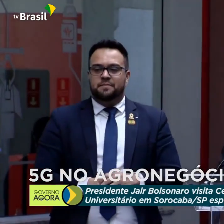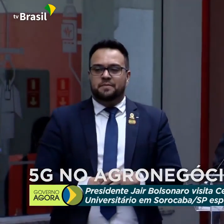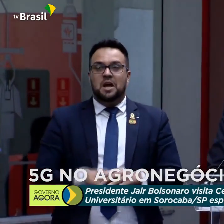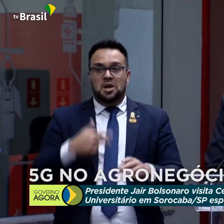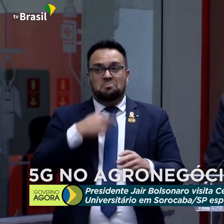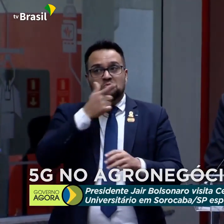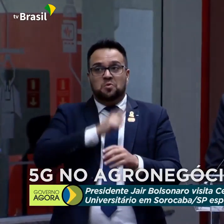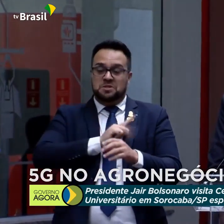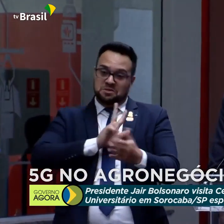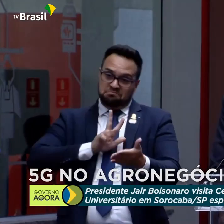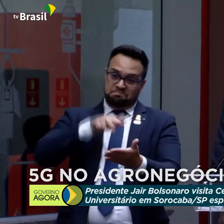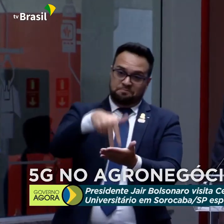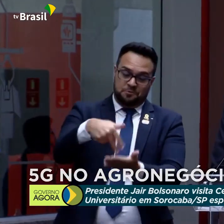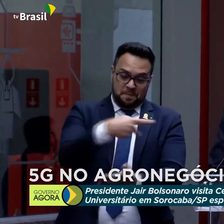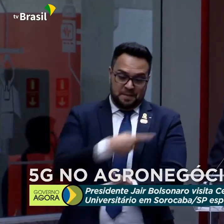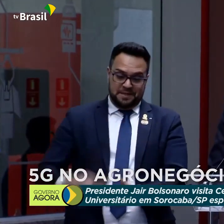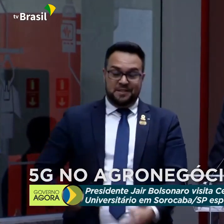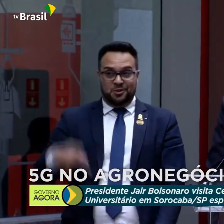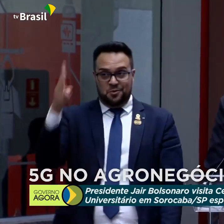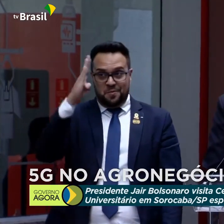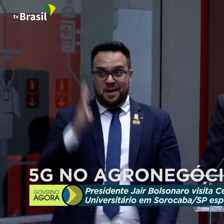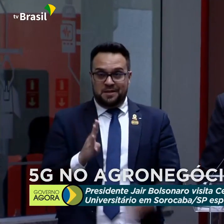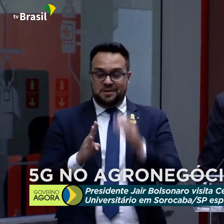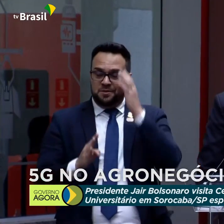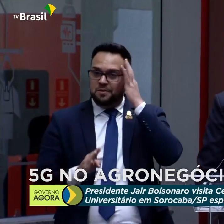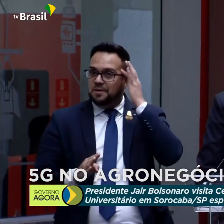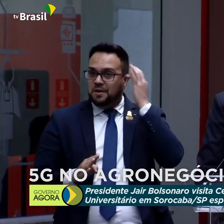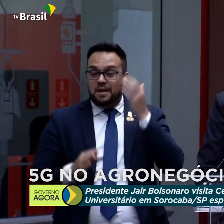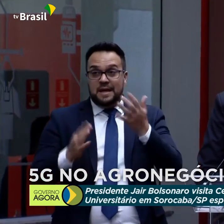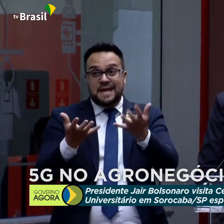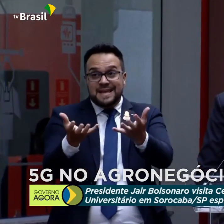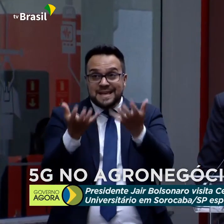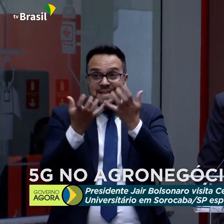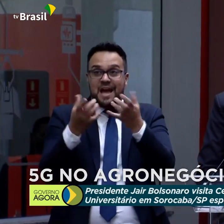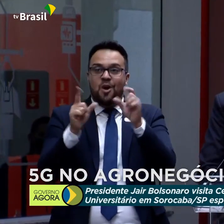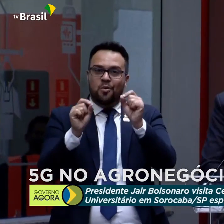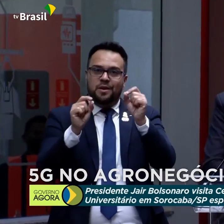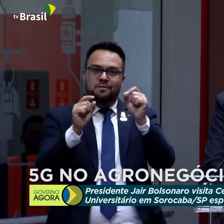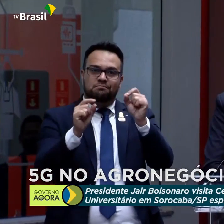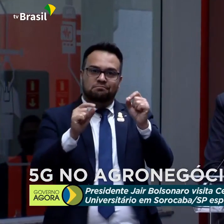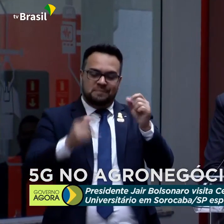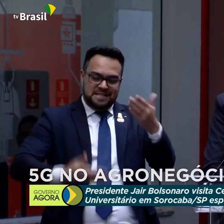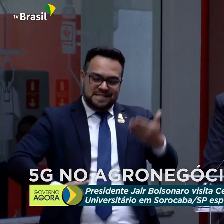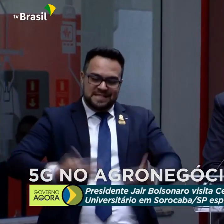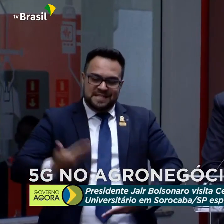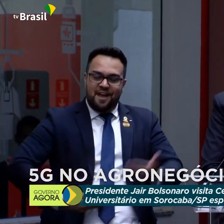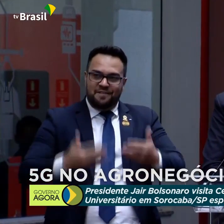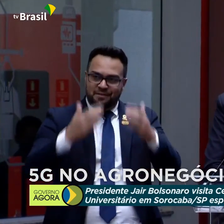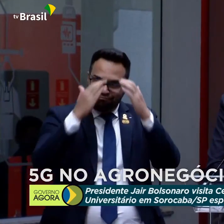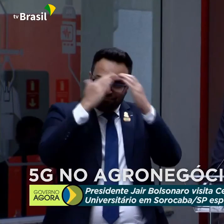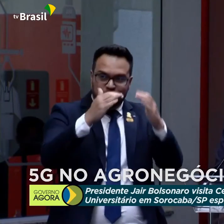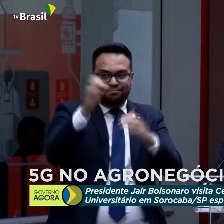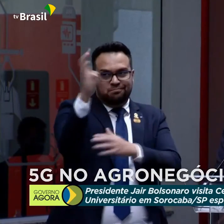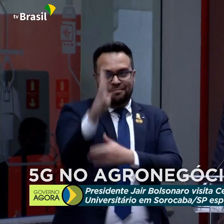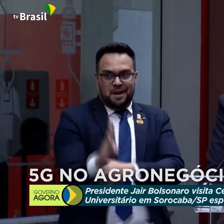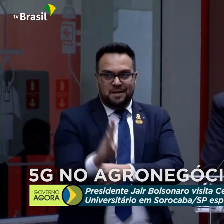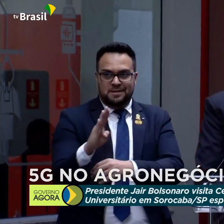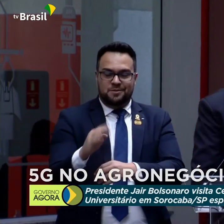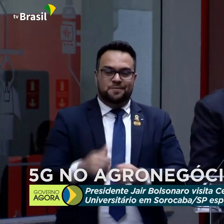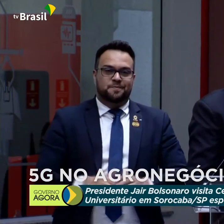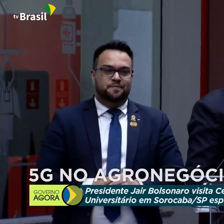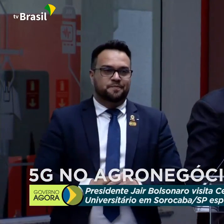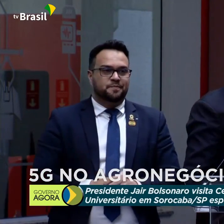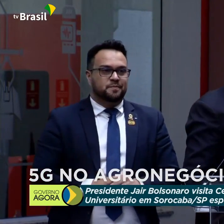presidente da República. E, obviamente, o que a gente mais quer é servir a nossa pátria. Senhor reitor,